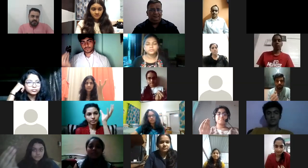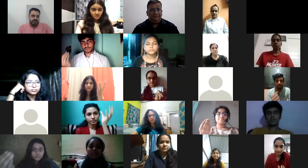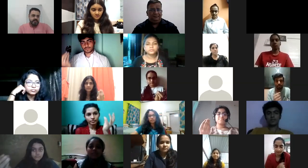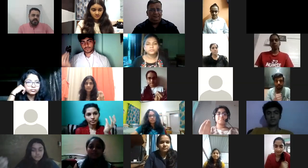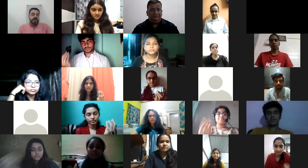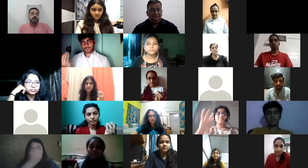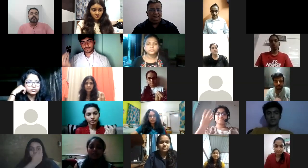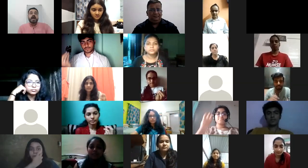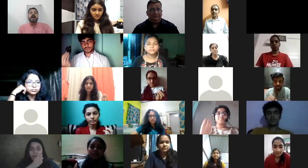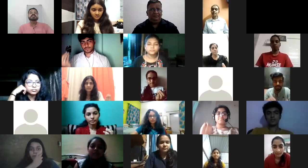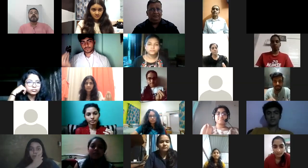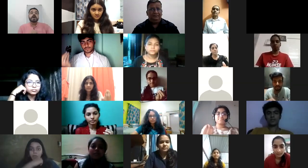Okay. Then आज